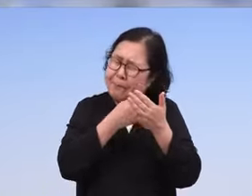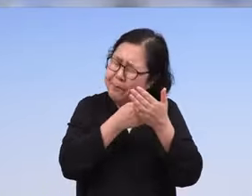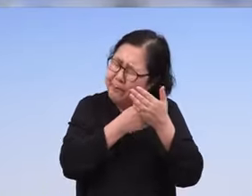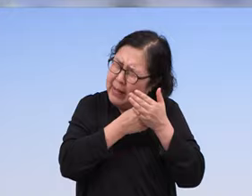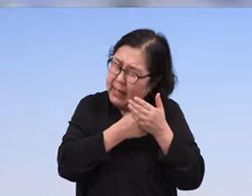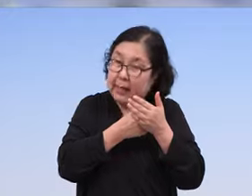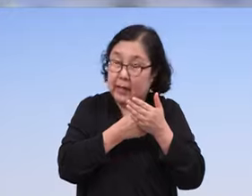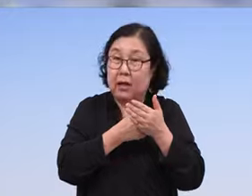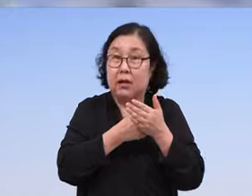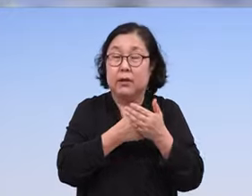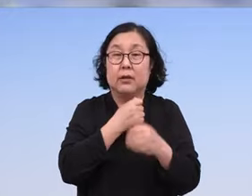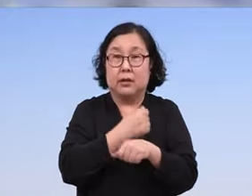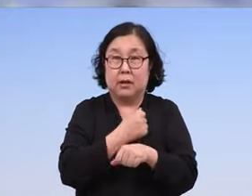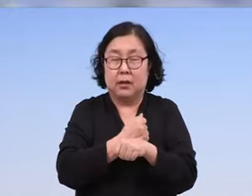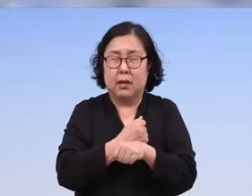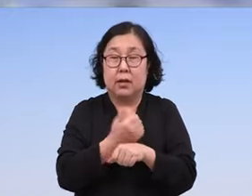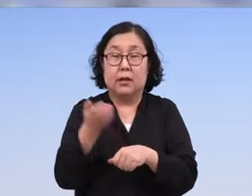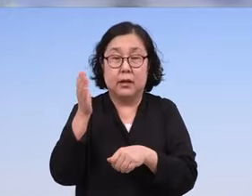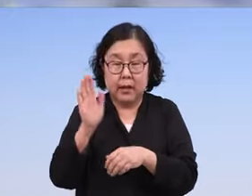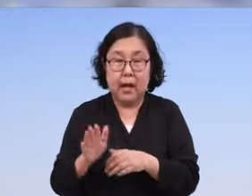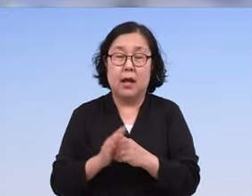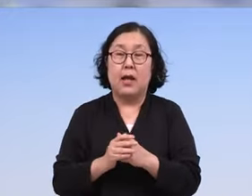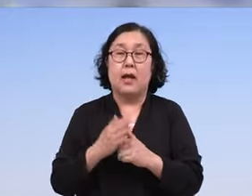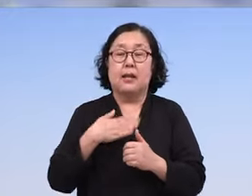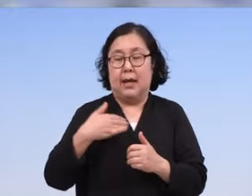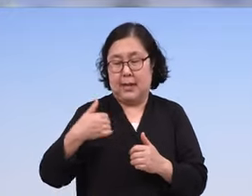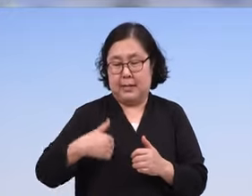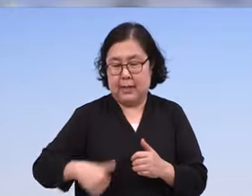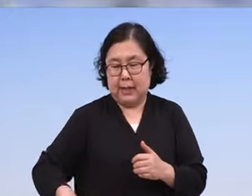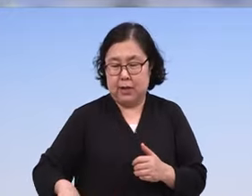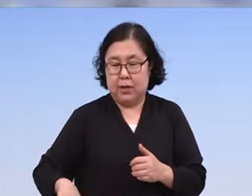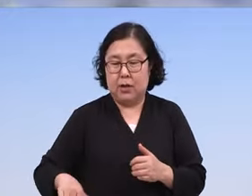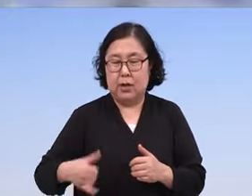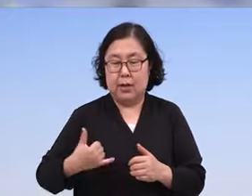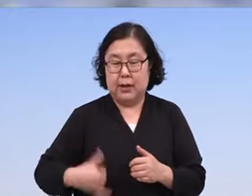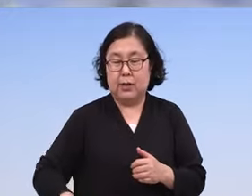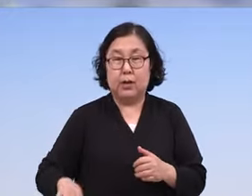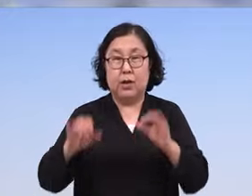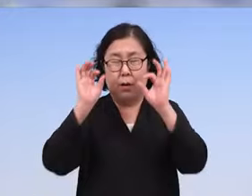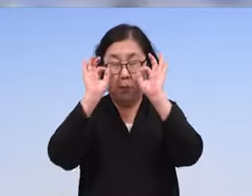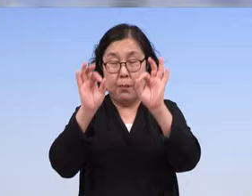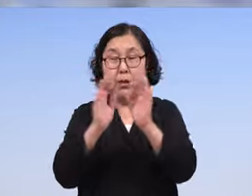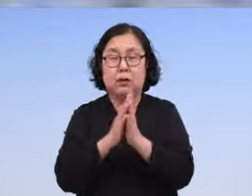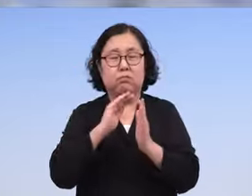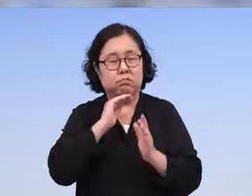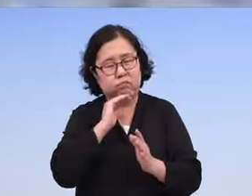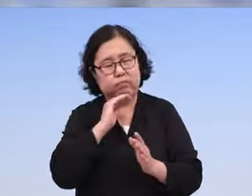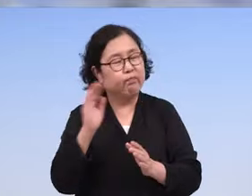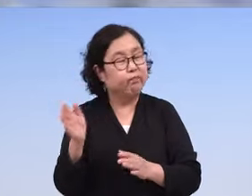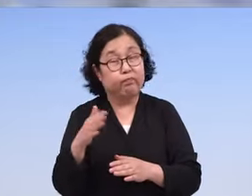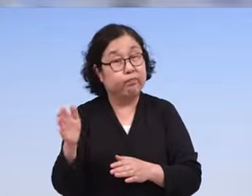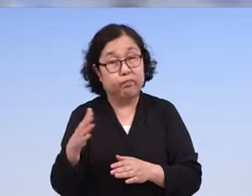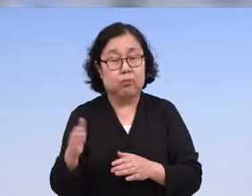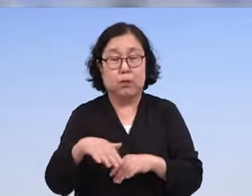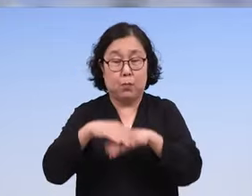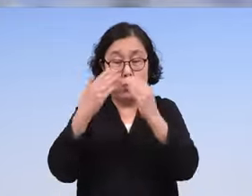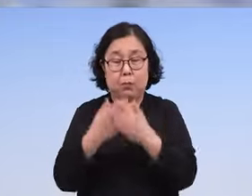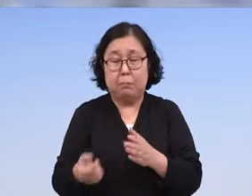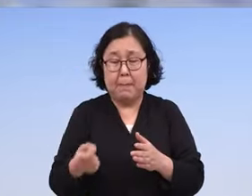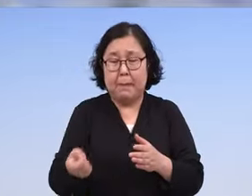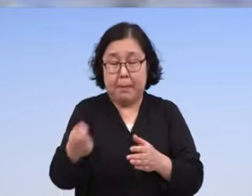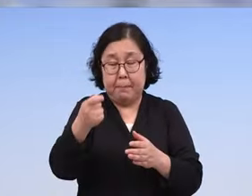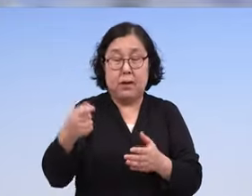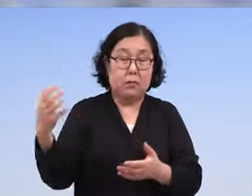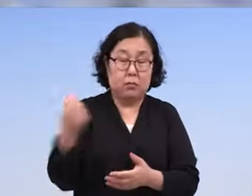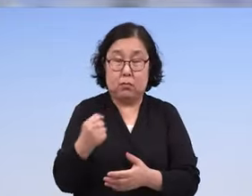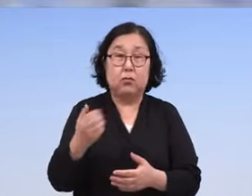너무 행복했거든요. 그거 비해가지고 우리 자녀들 세대를 보면은요 기다림이 없습니다. 바로바로